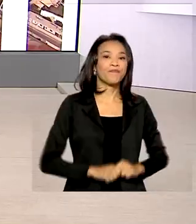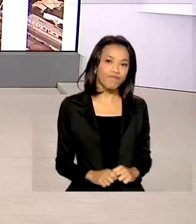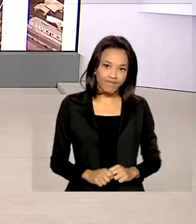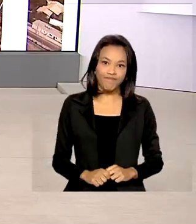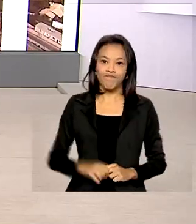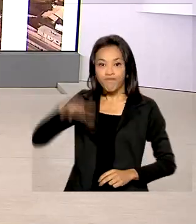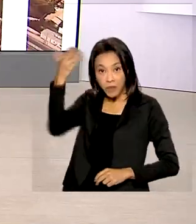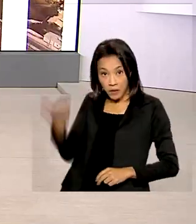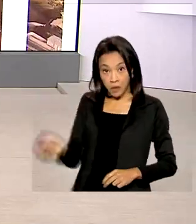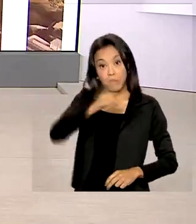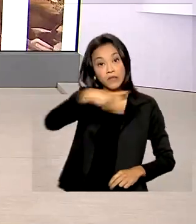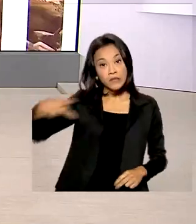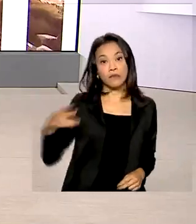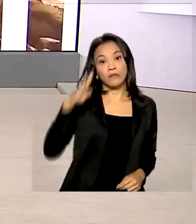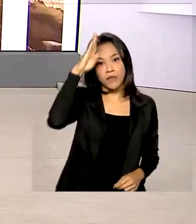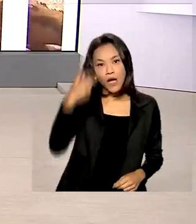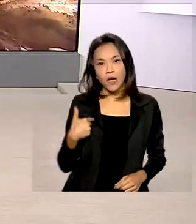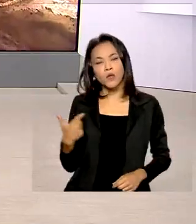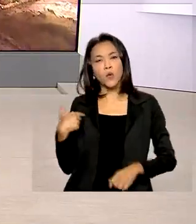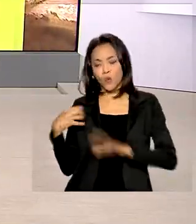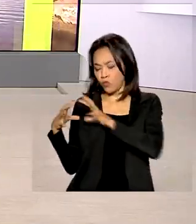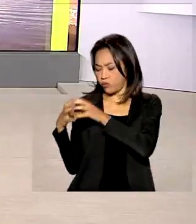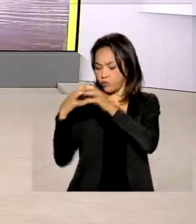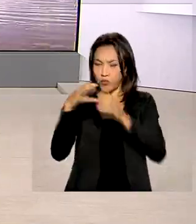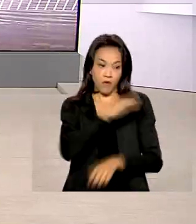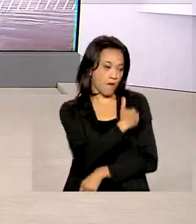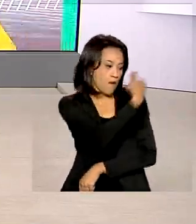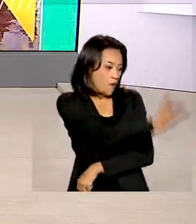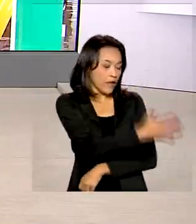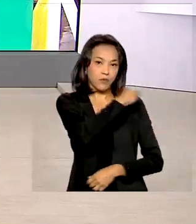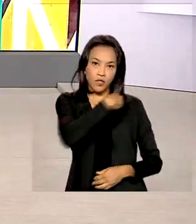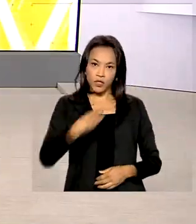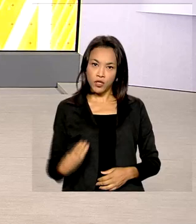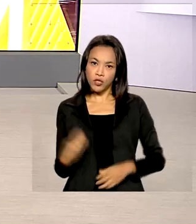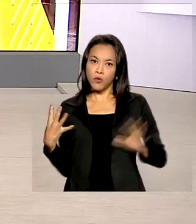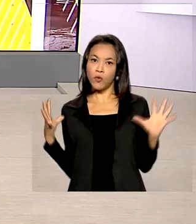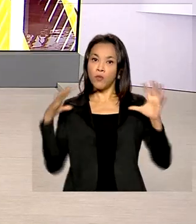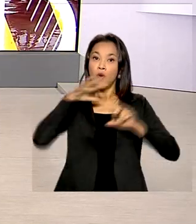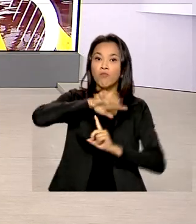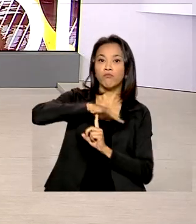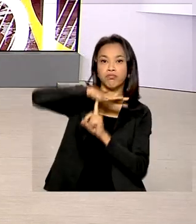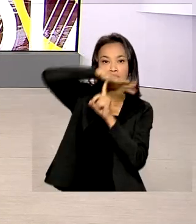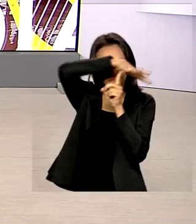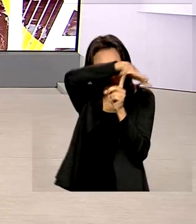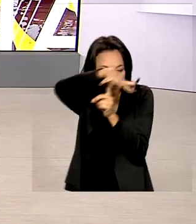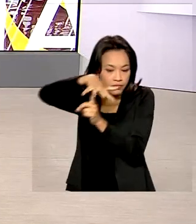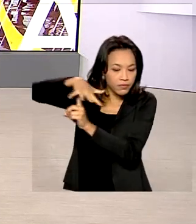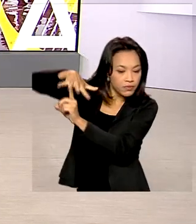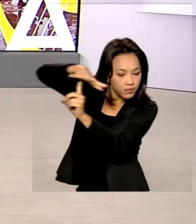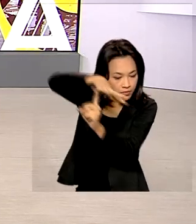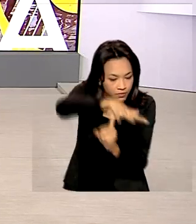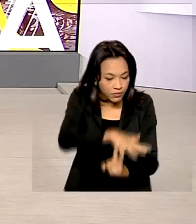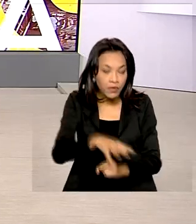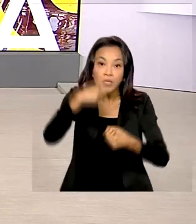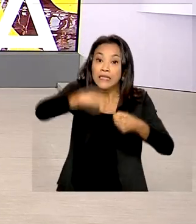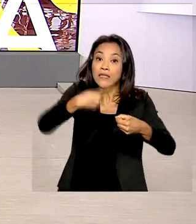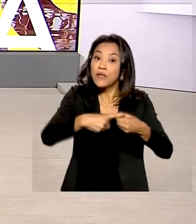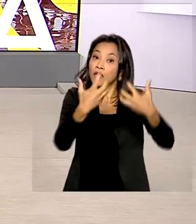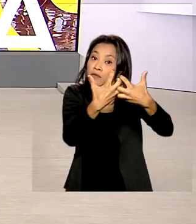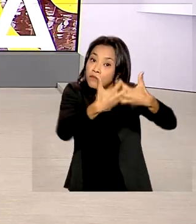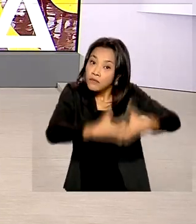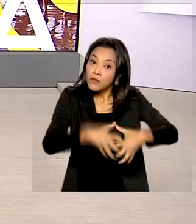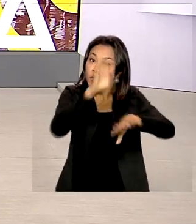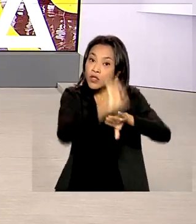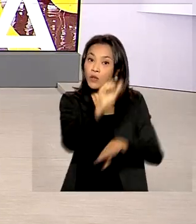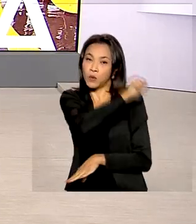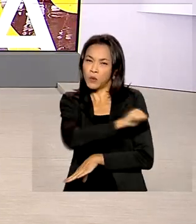O presidente Jair Bolsonaro, acompanhado por ministros, sobrevoou na última sexta-feira o município de Petrópolis, no Rio de Janeiro,